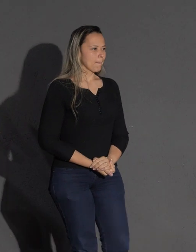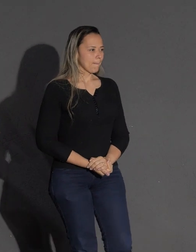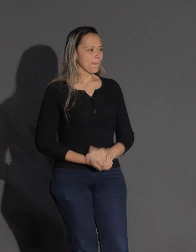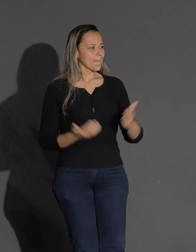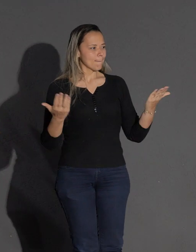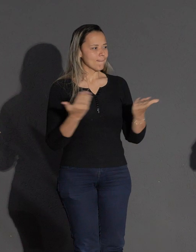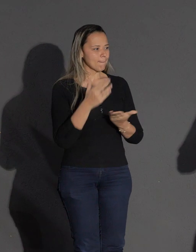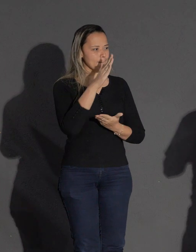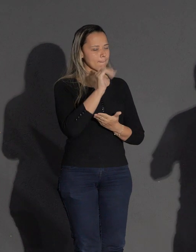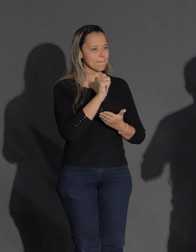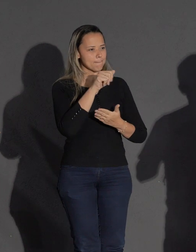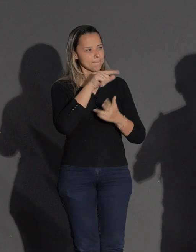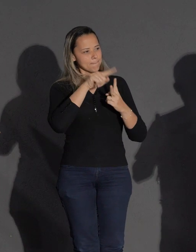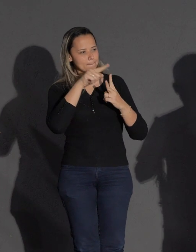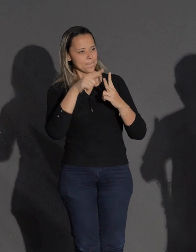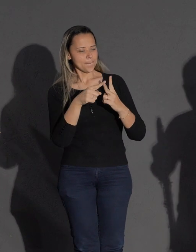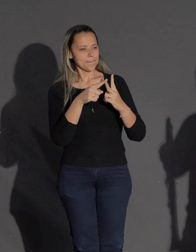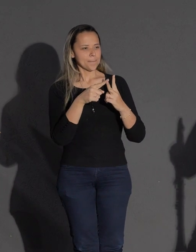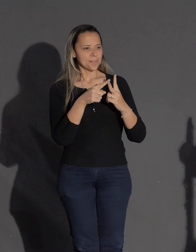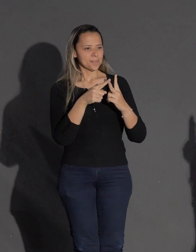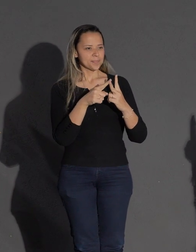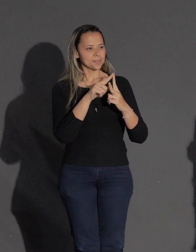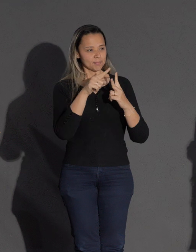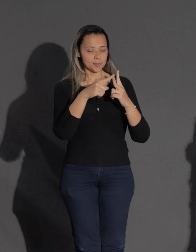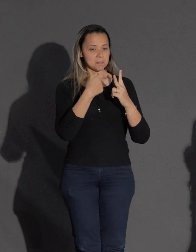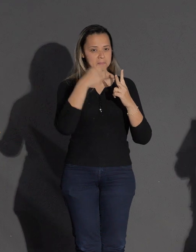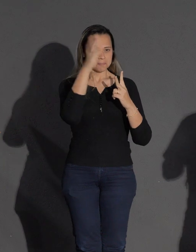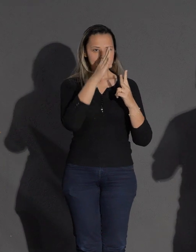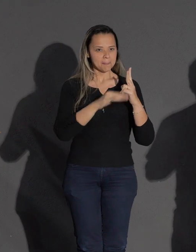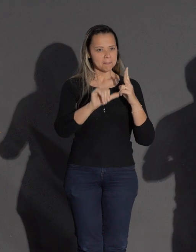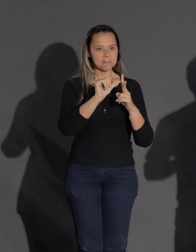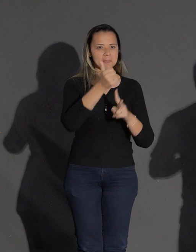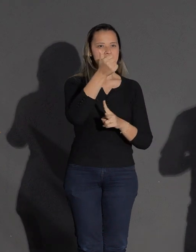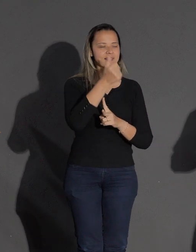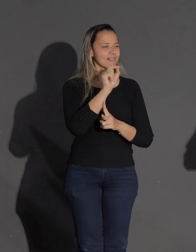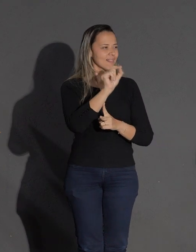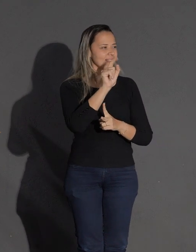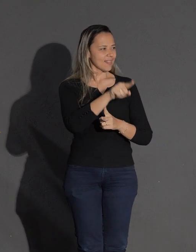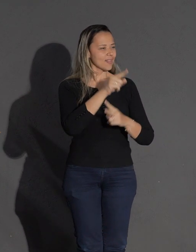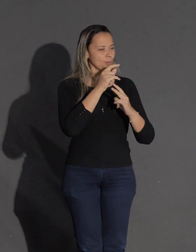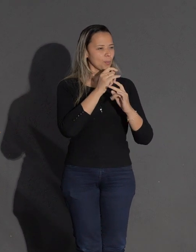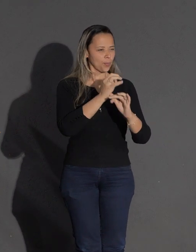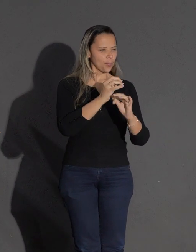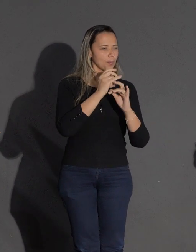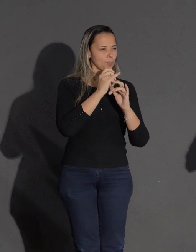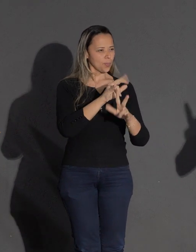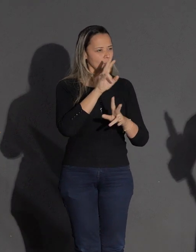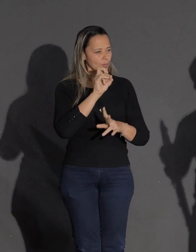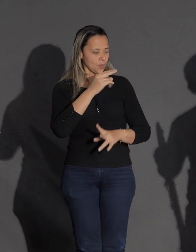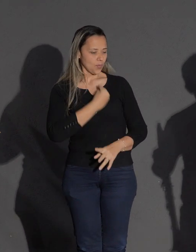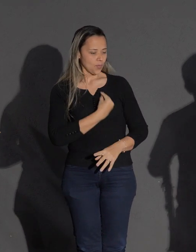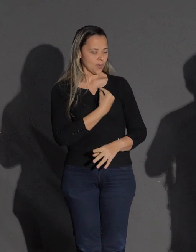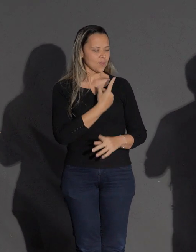Agora vamos ter uma sequência com duas peças brasileiras. A primeira é um arranjo do choro Vou Vivendo para